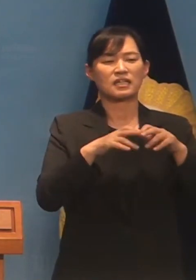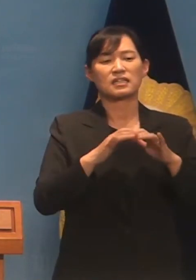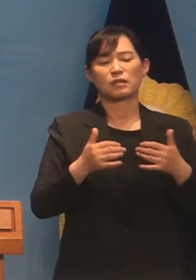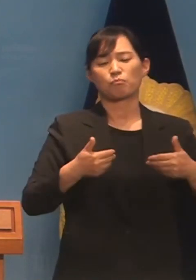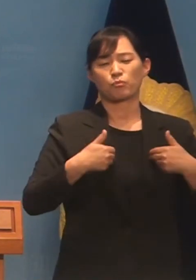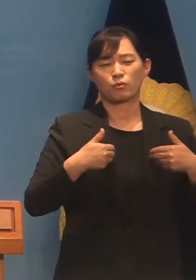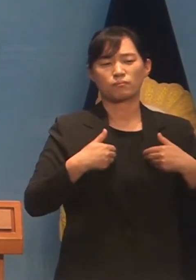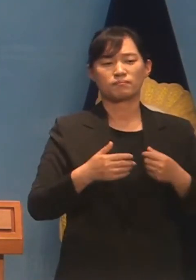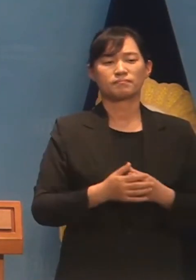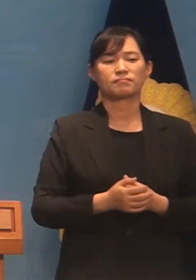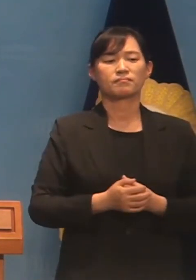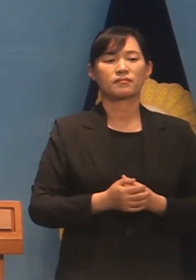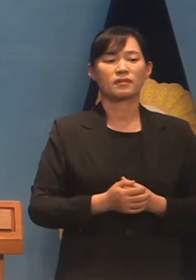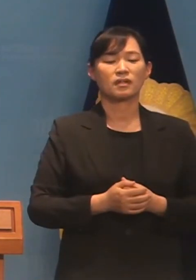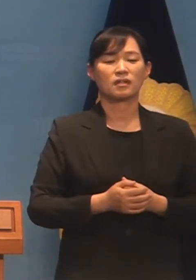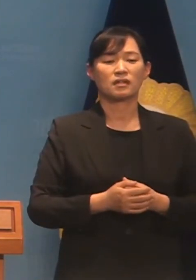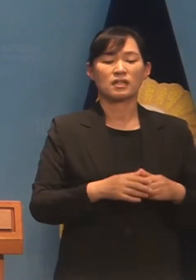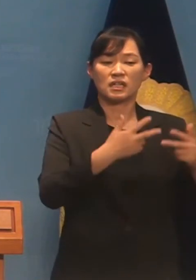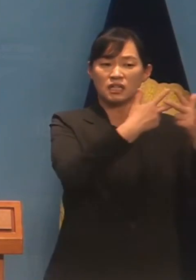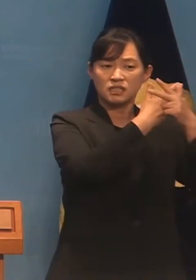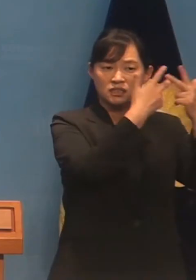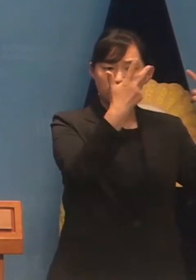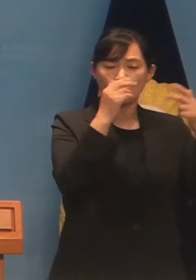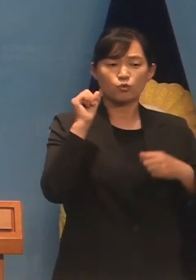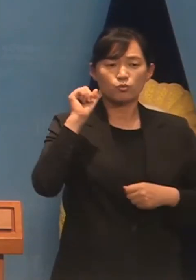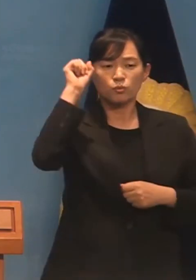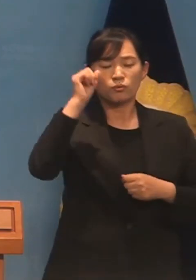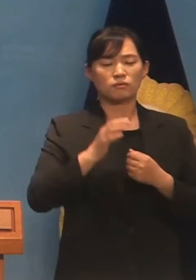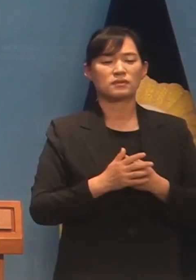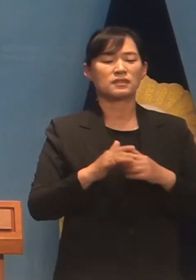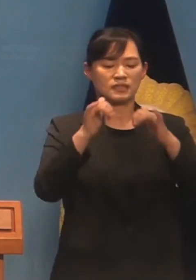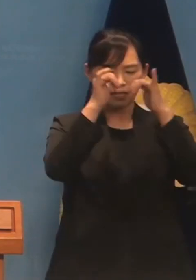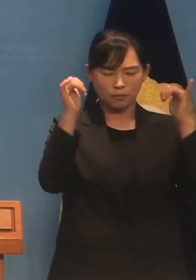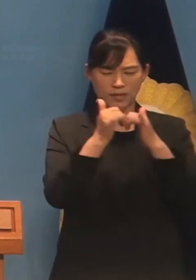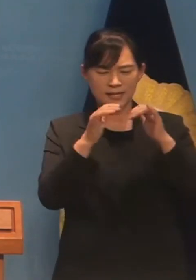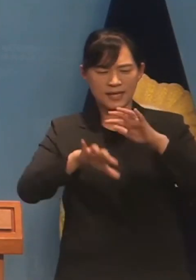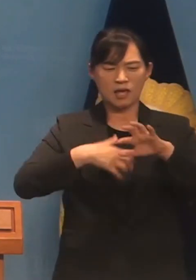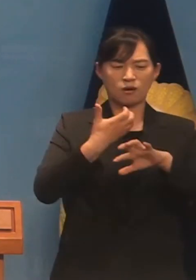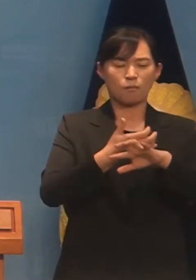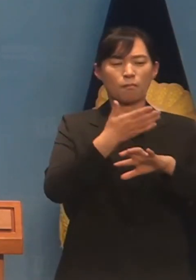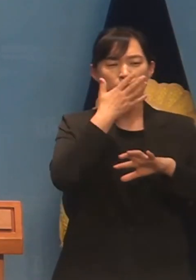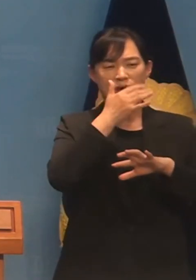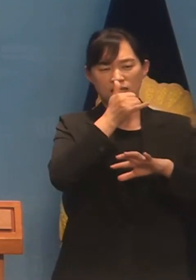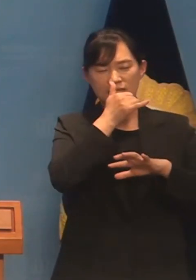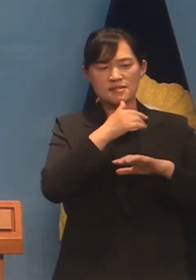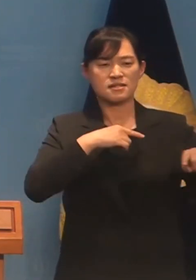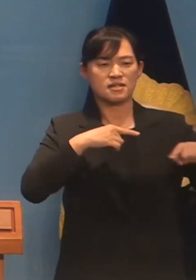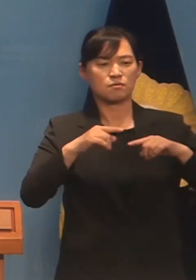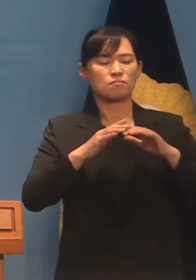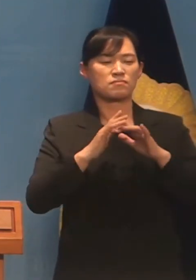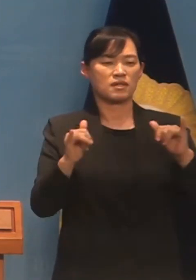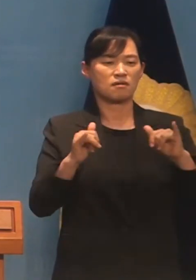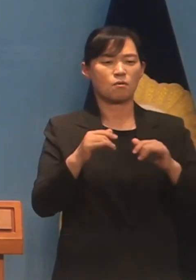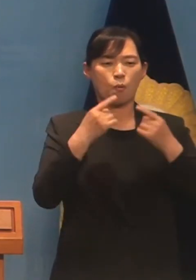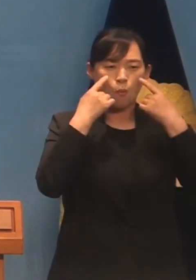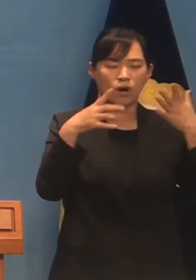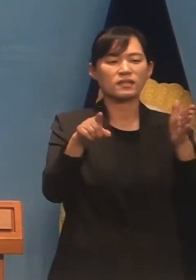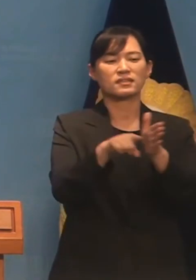필요합니다. 이재명 후보는 그러한 사회 개혁을 이루어갈 수 있는 지도자라고 확신합니다.